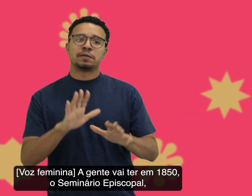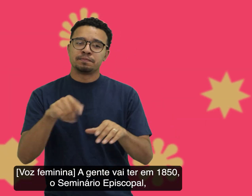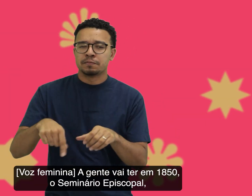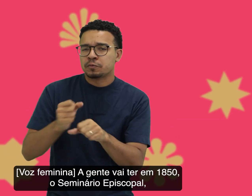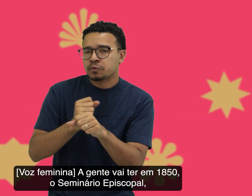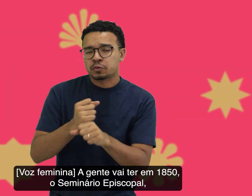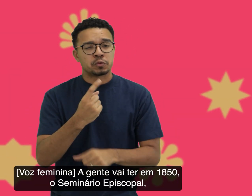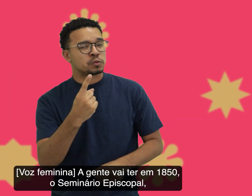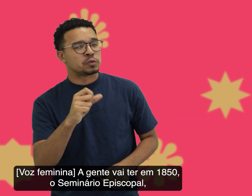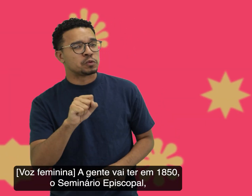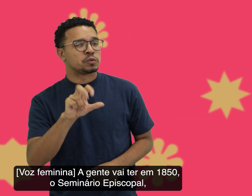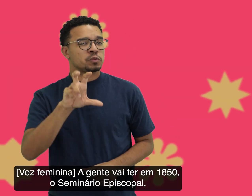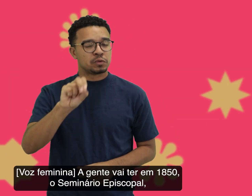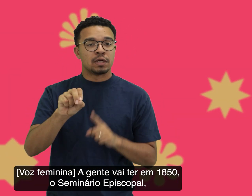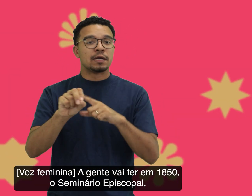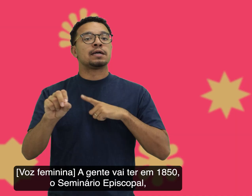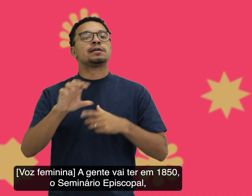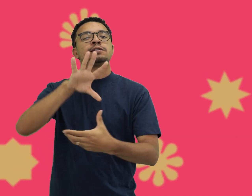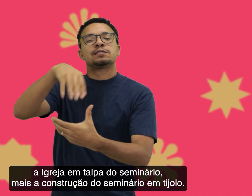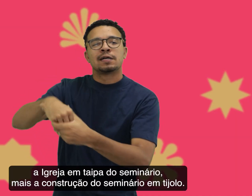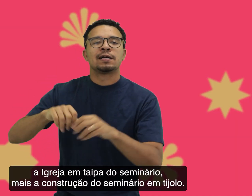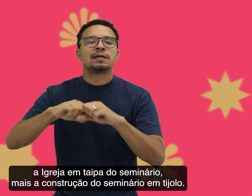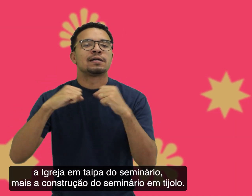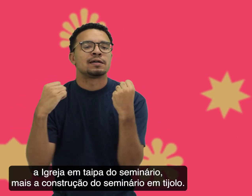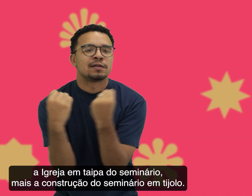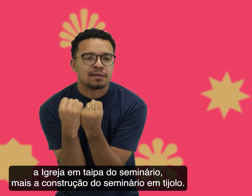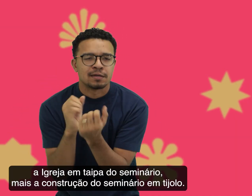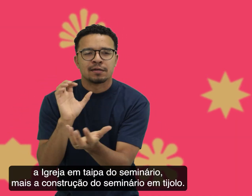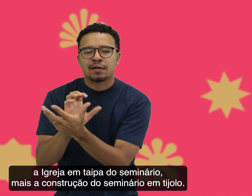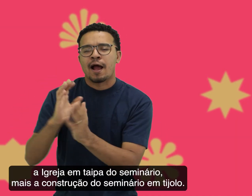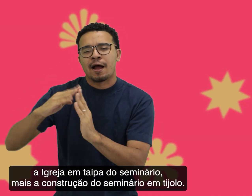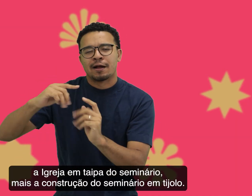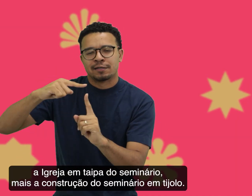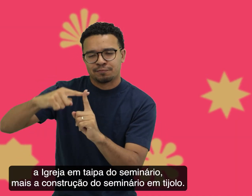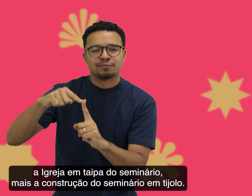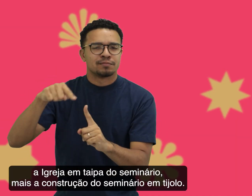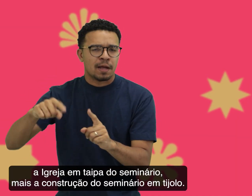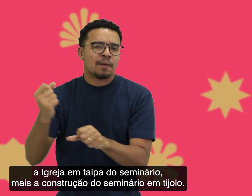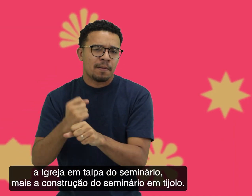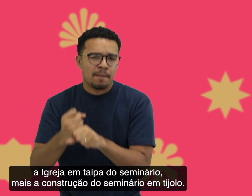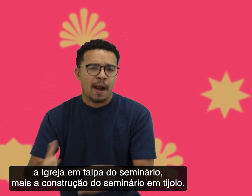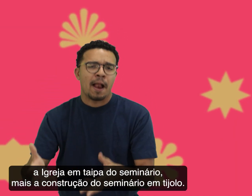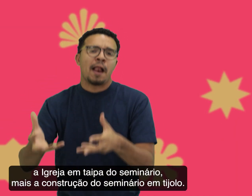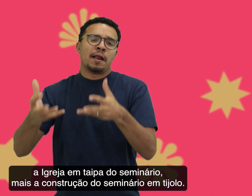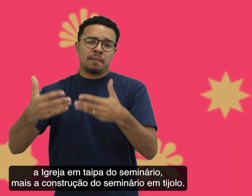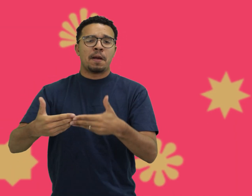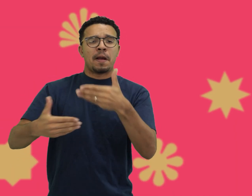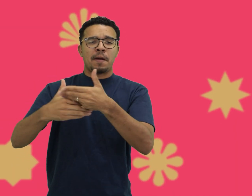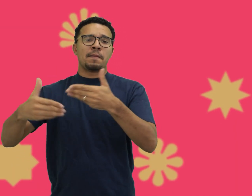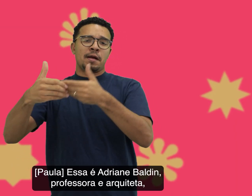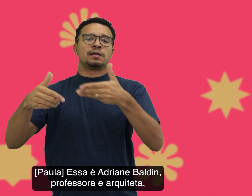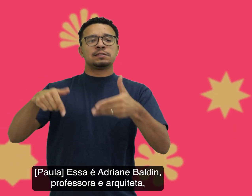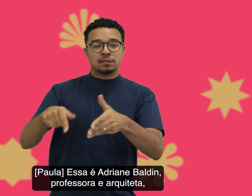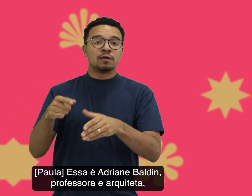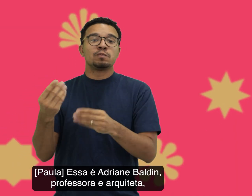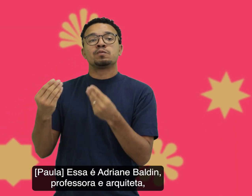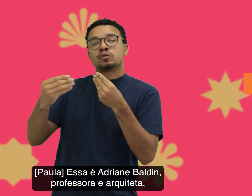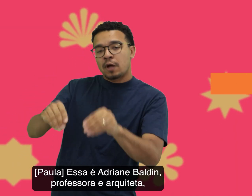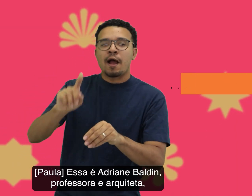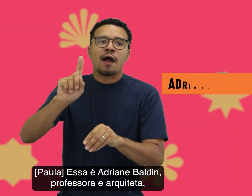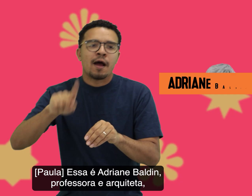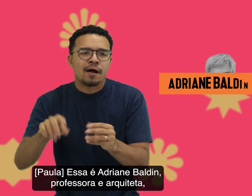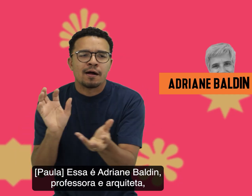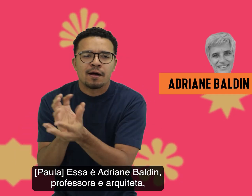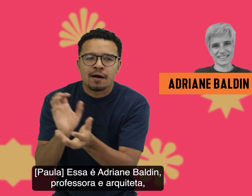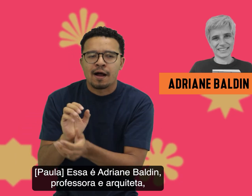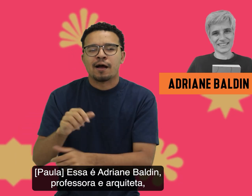gente vai ter, em 1850, o Seminário Episcopal, a igreja em taipa do seminário, mais a construção do seminário em tijolo.